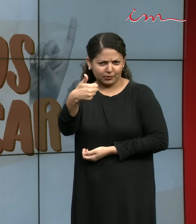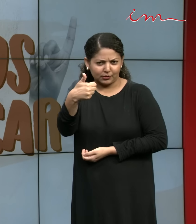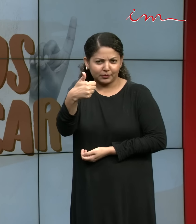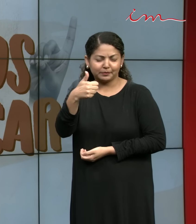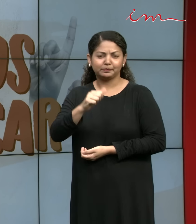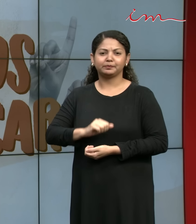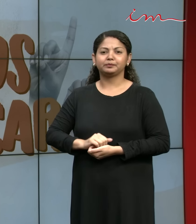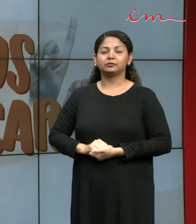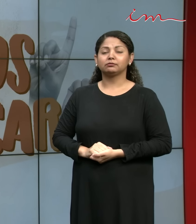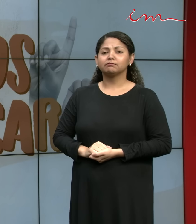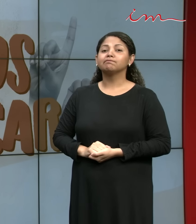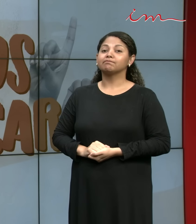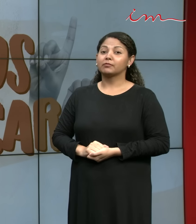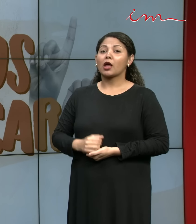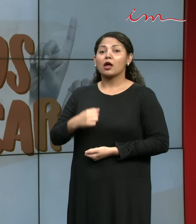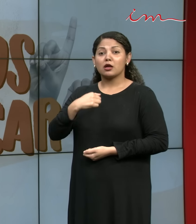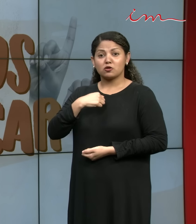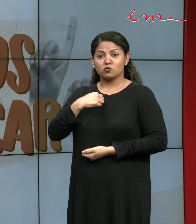Tudo bem?